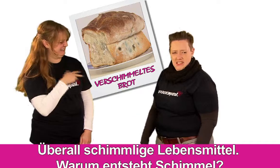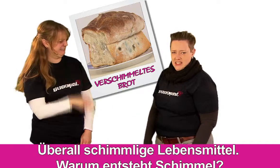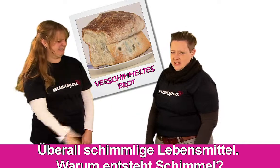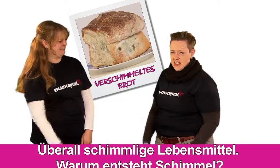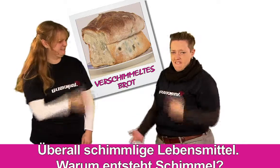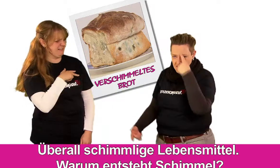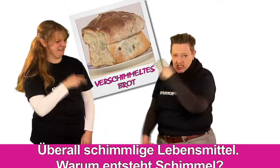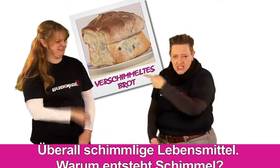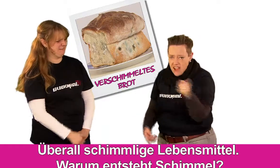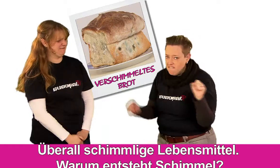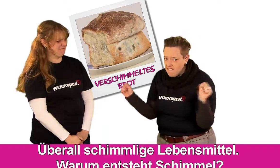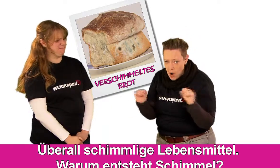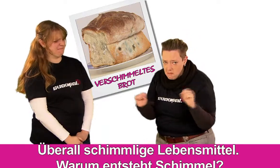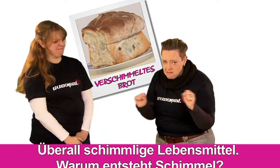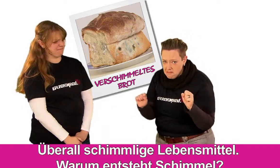Warum entsteht Schimmel?